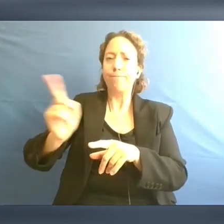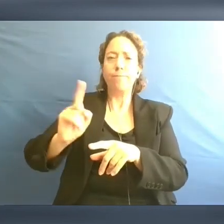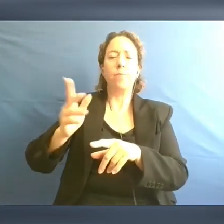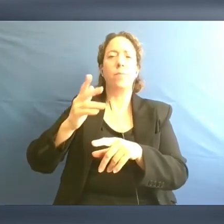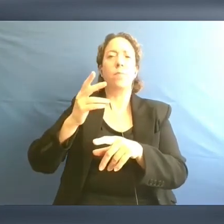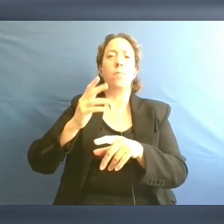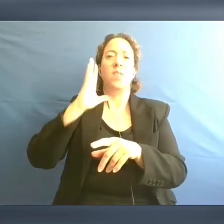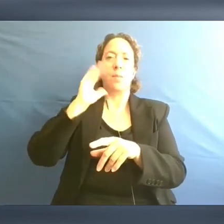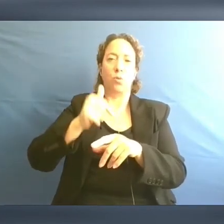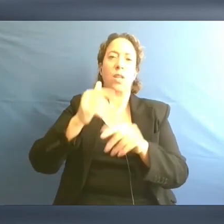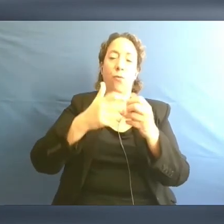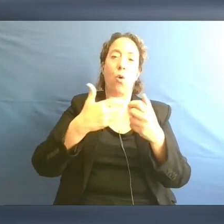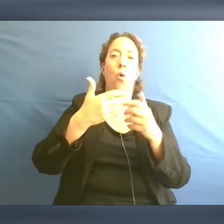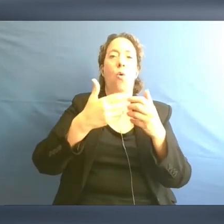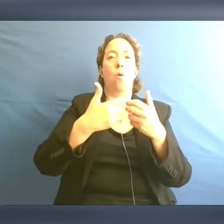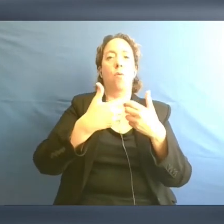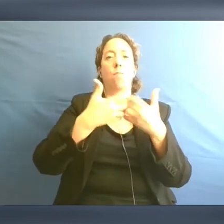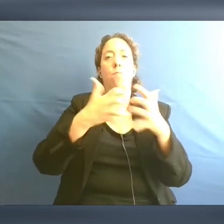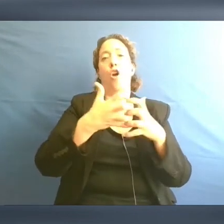leur ouvrir un bug. Ce qui veut dire que